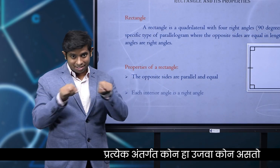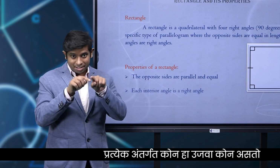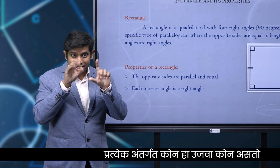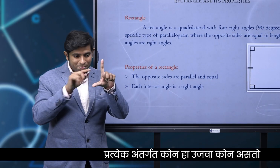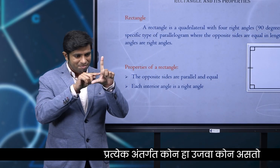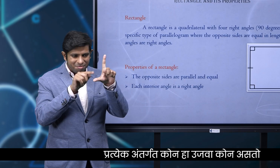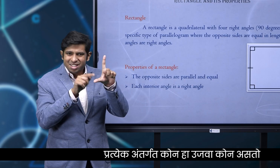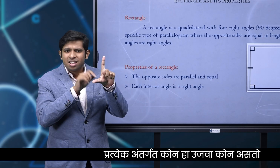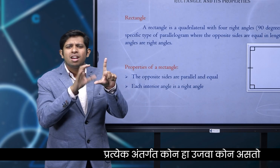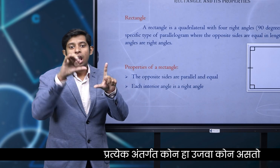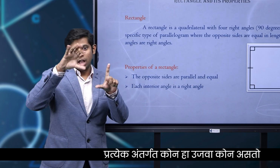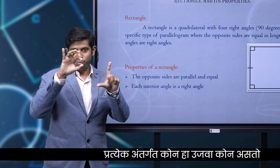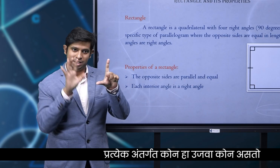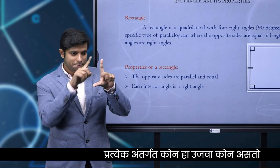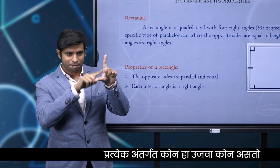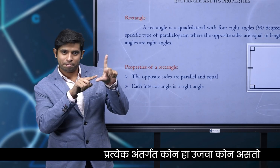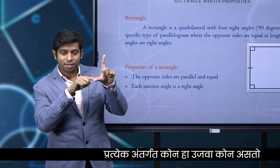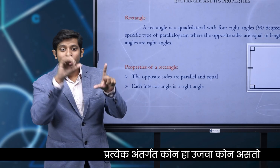प्रत्येक अंतर्गत कोन हा उजवा कोन असतो.